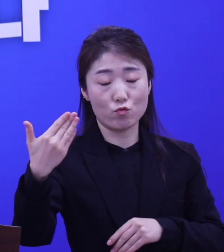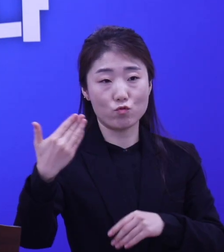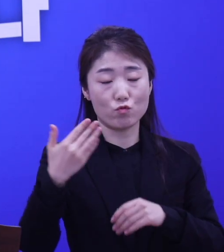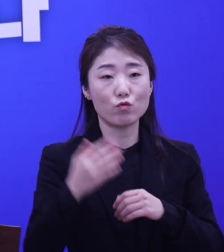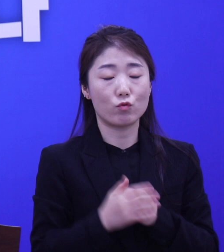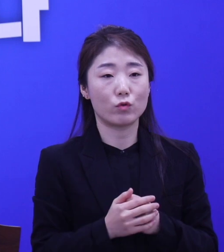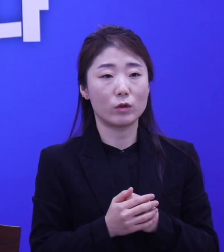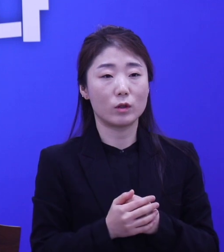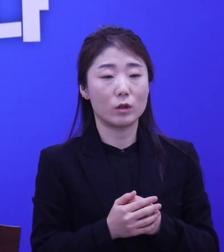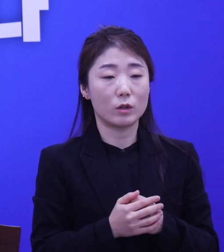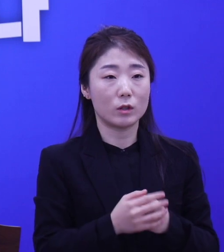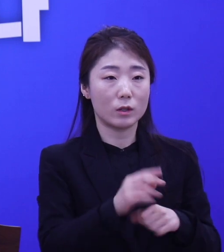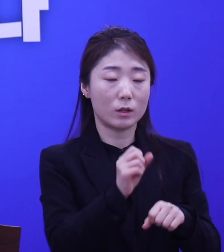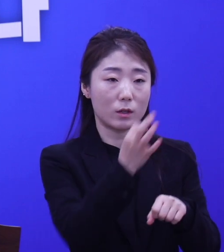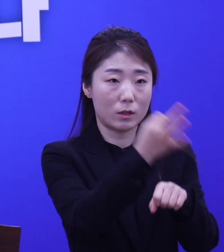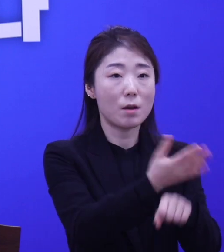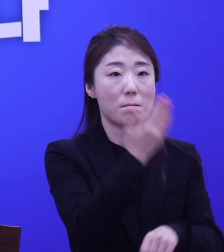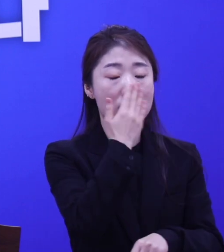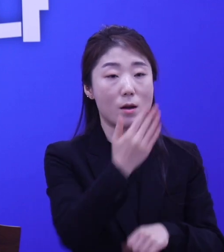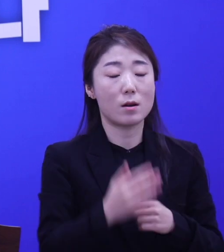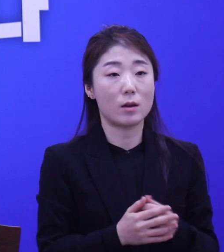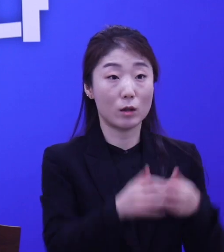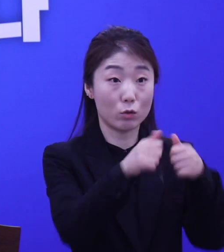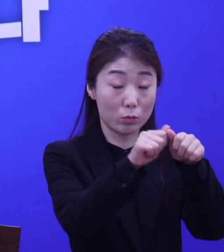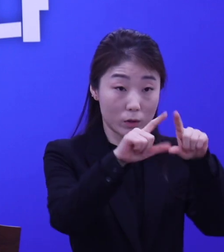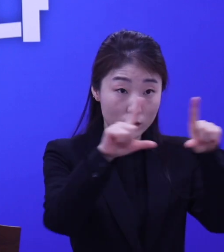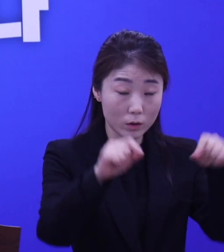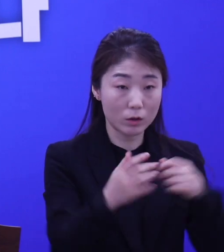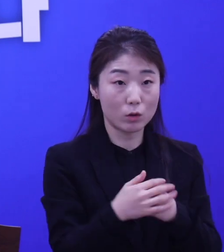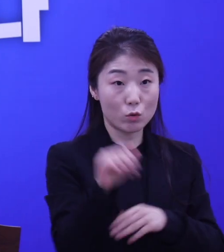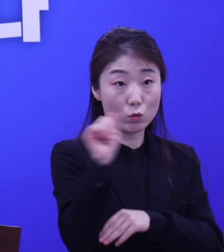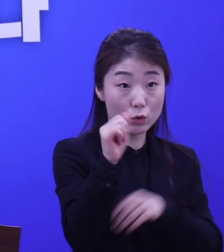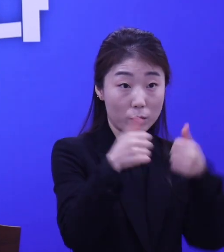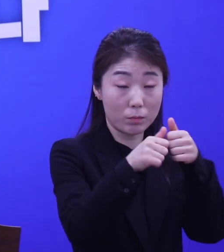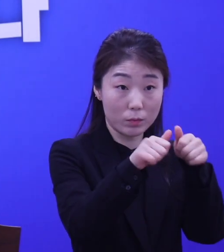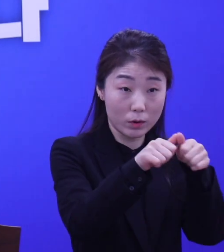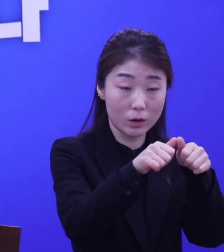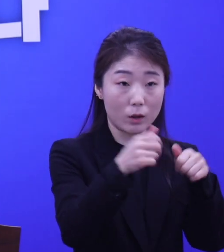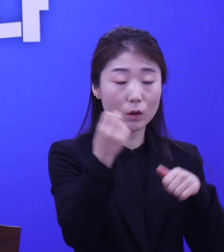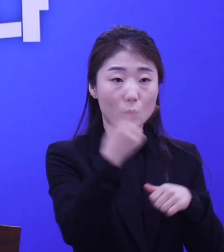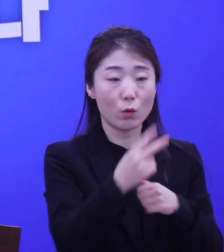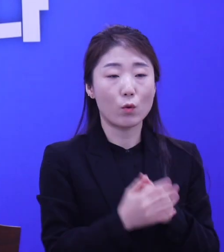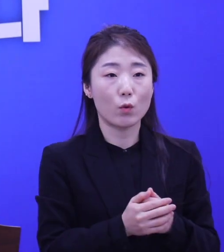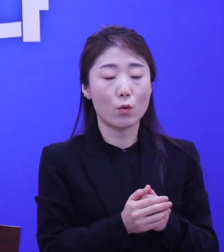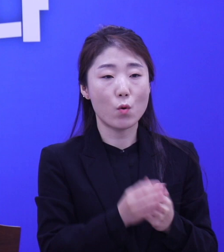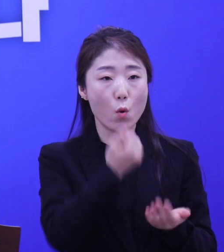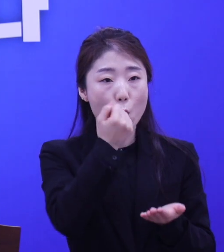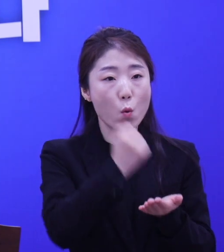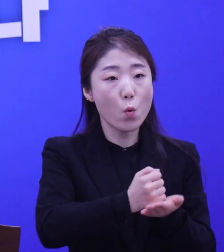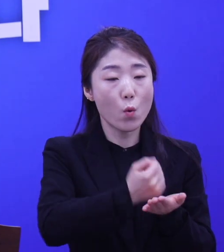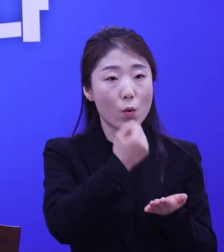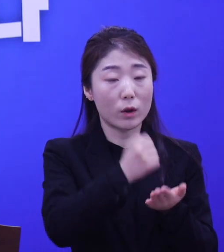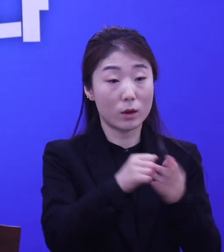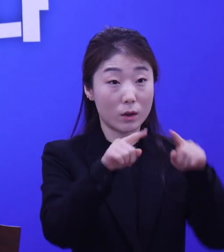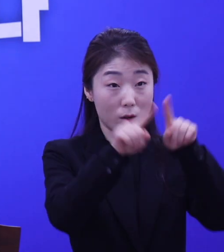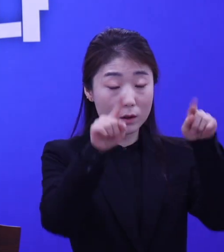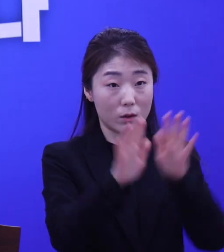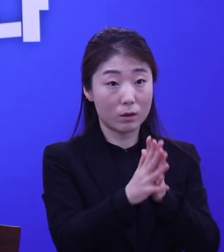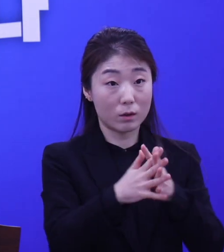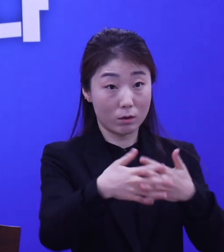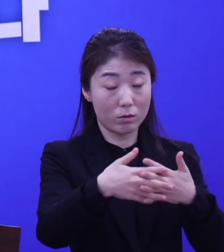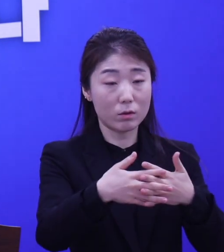가능합니다. 주민등록증, 운전면허증, 여권 등 공인신분증을 반드시 지참하셔야